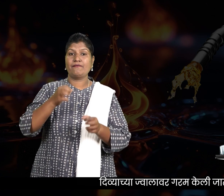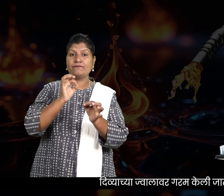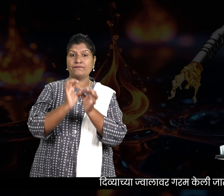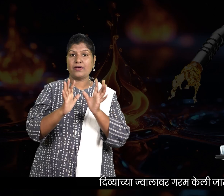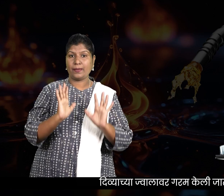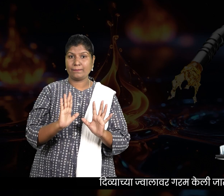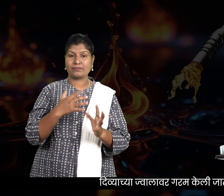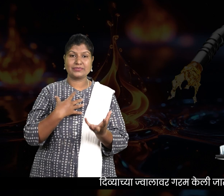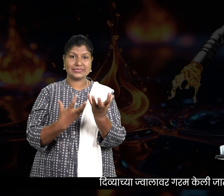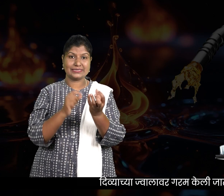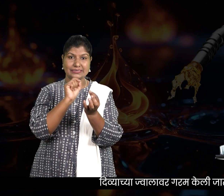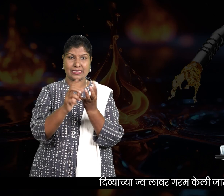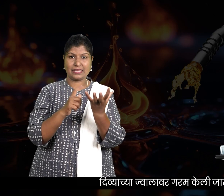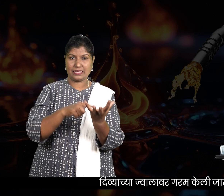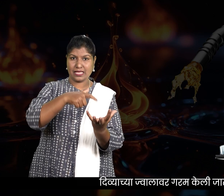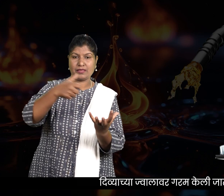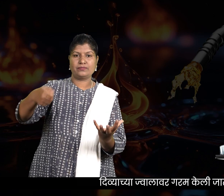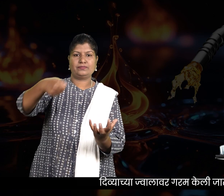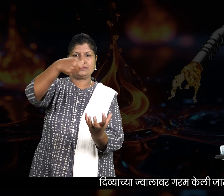ज्वालावर गरम केली जाते.